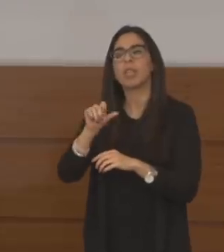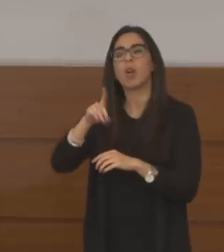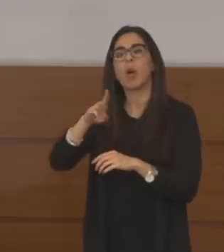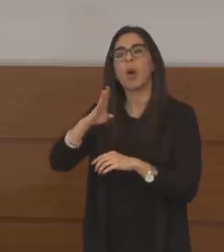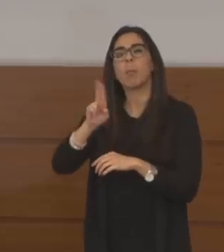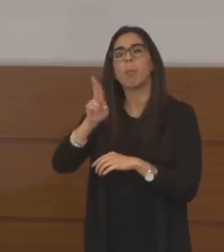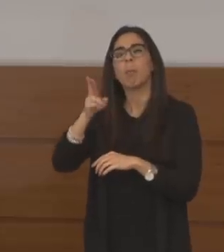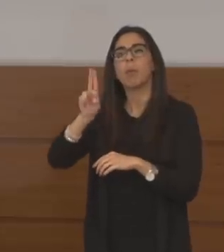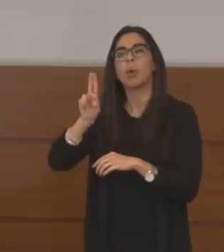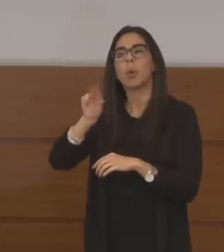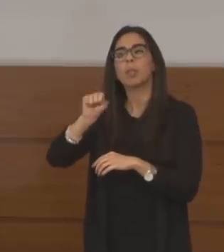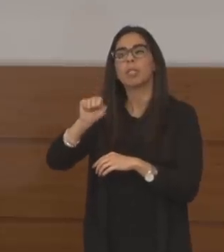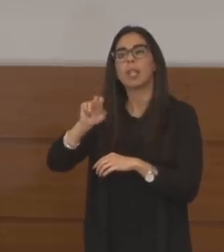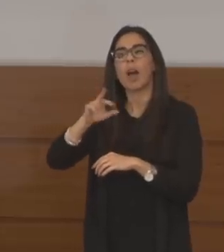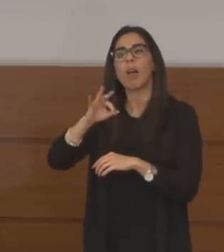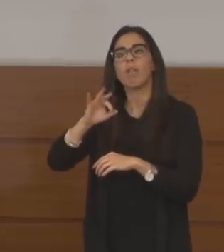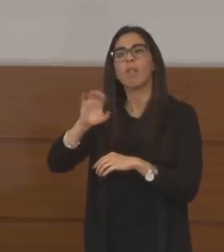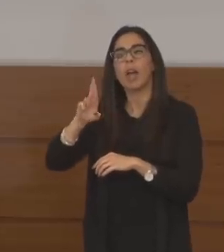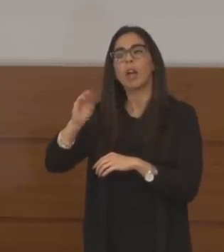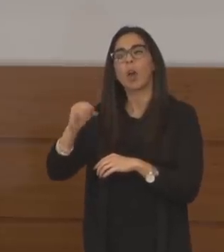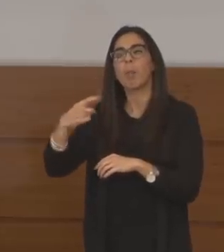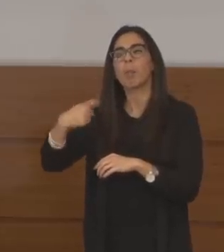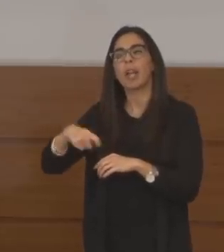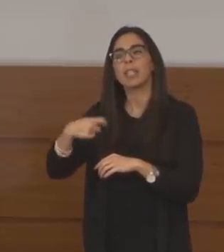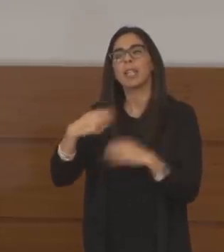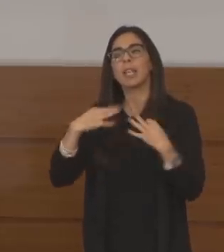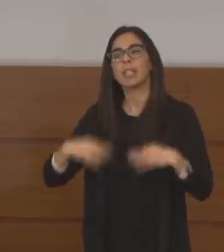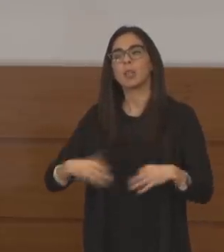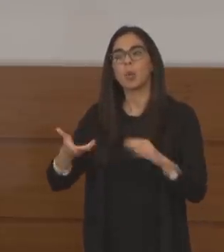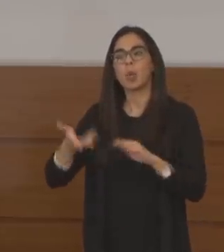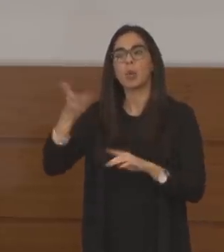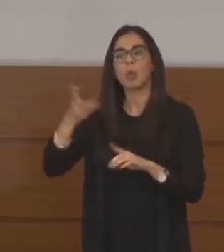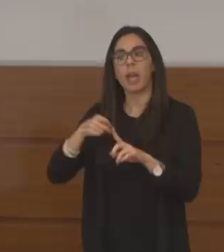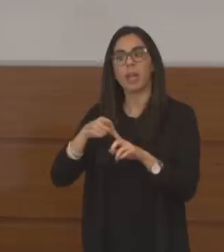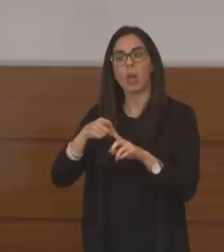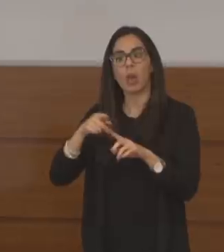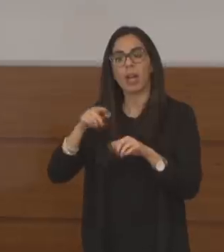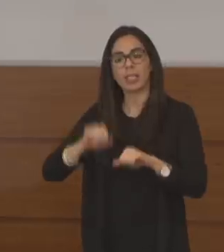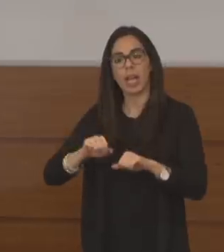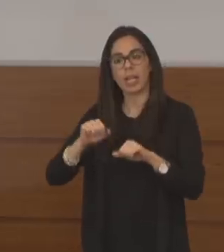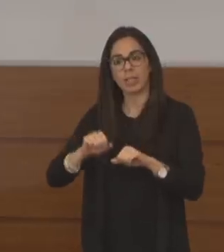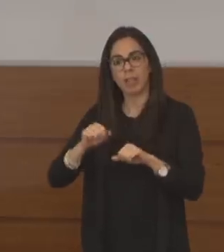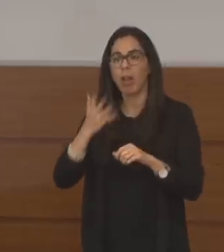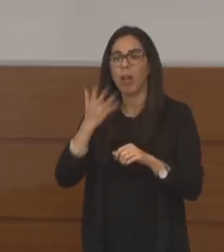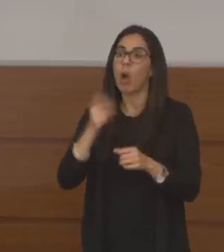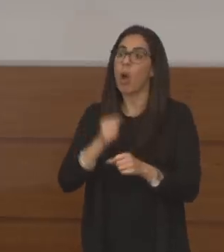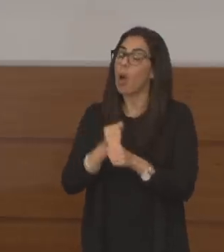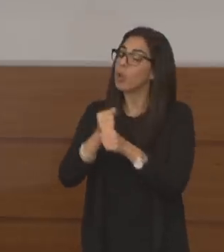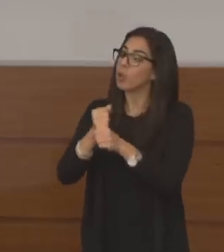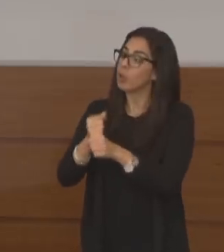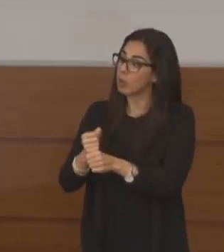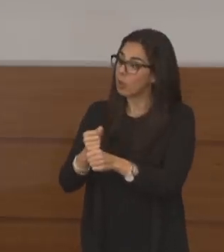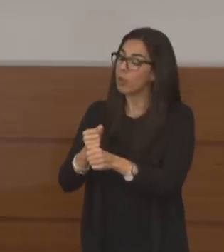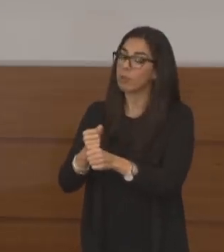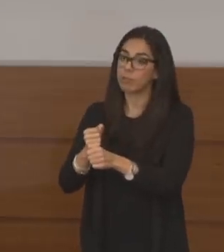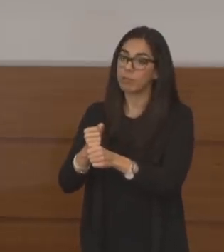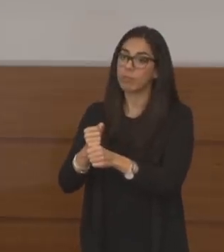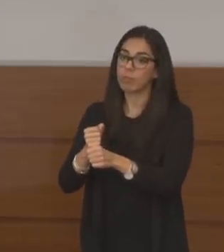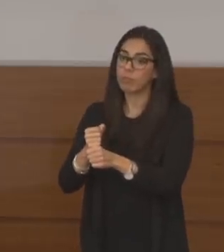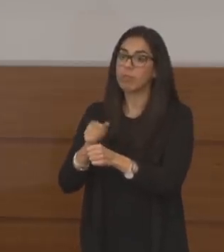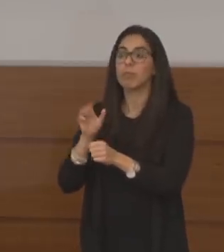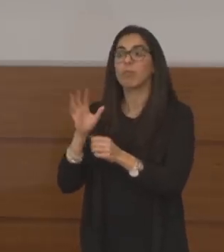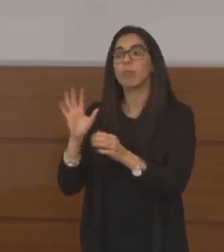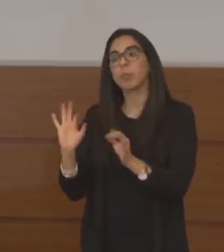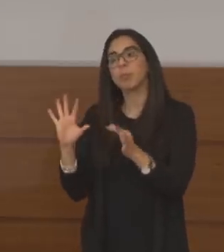me che come al solito mi accompagni al quale darei la parola per quello che riguarda il dato